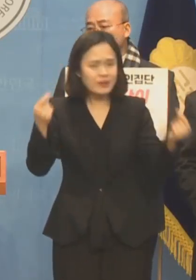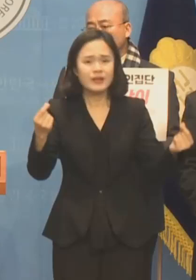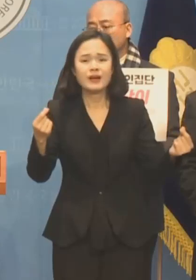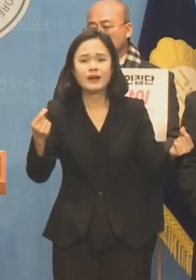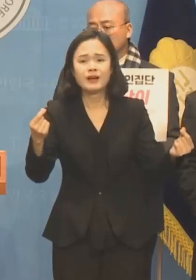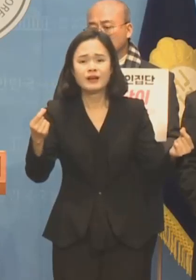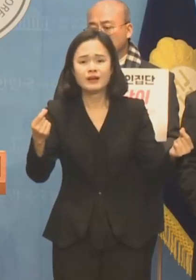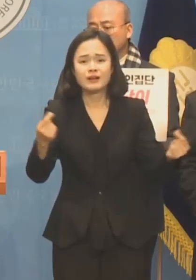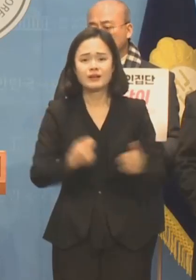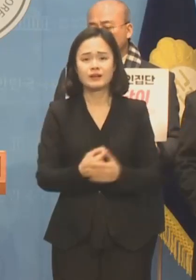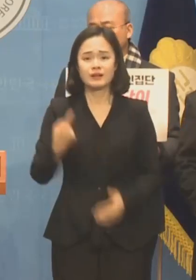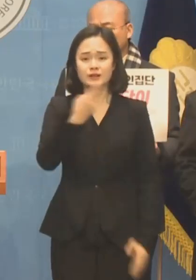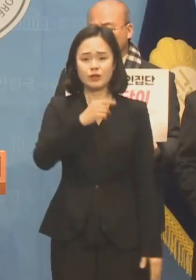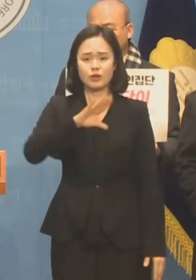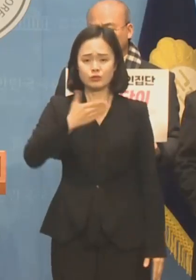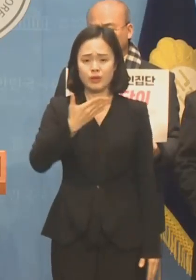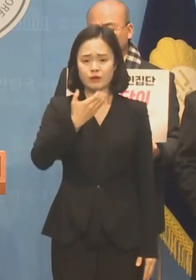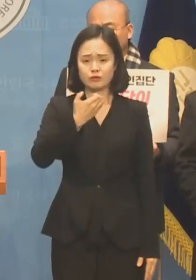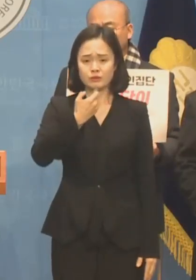1991년 이후